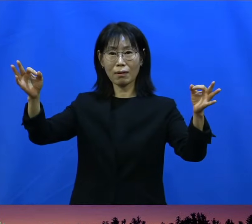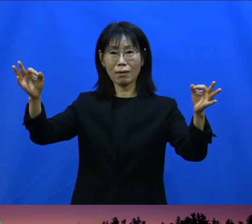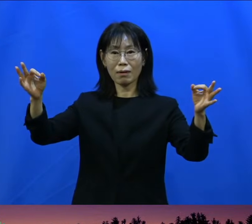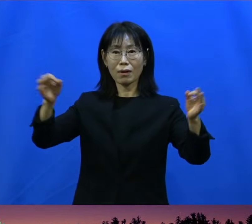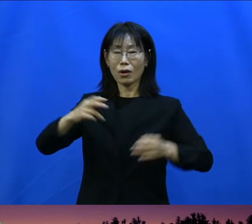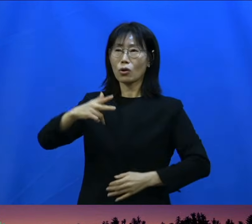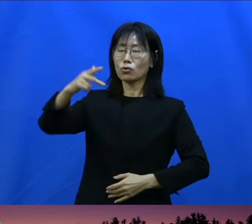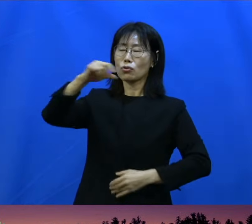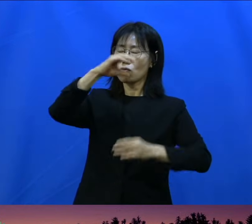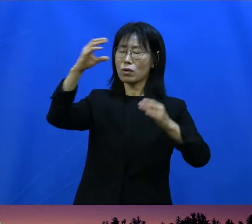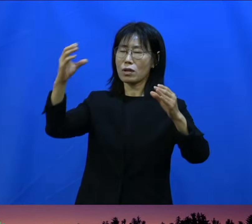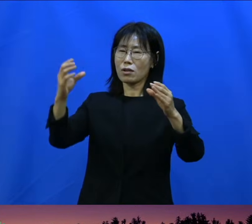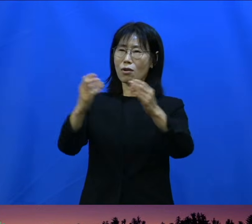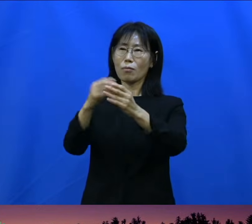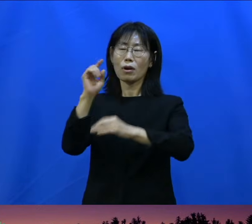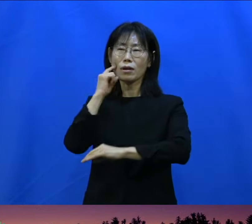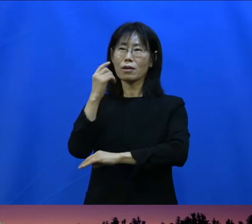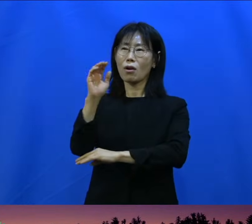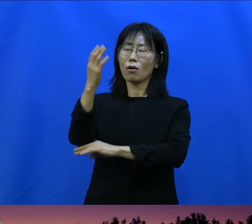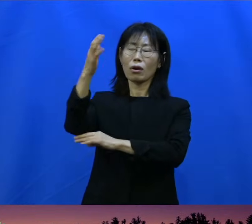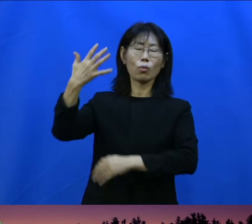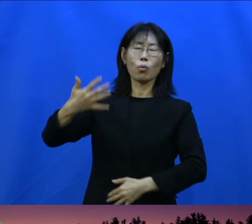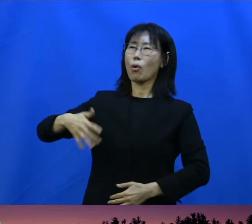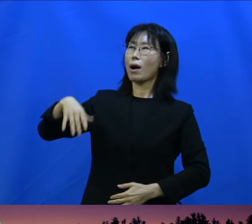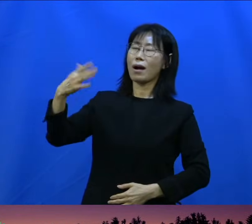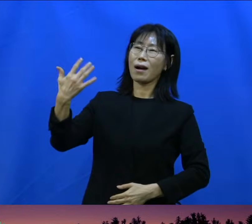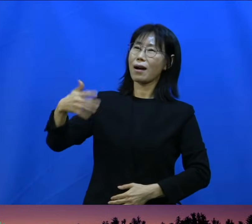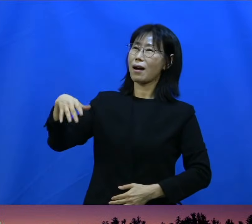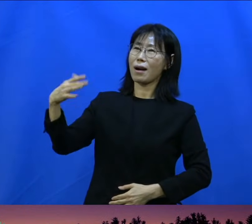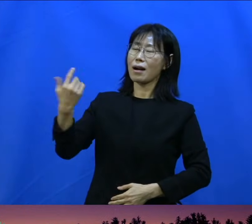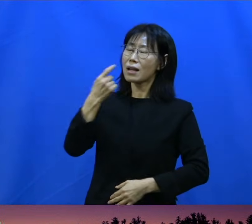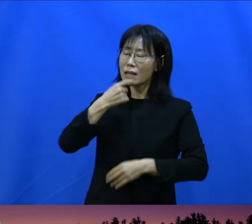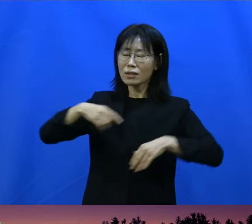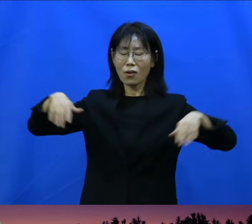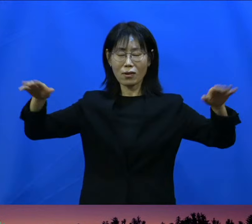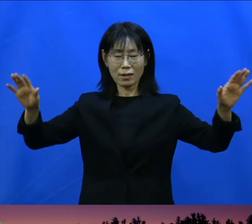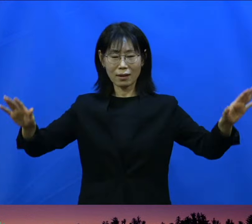그분의 위엄과 영광이 어느 정도인지 알 길이 없어.